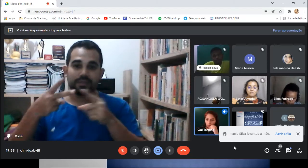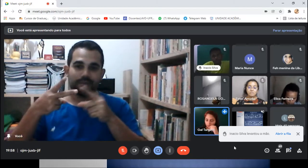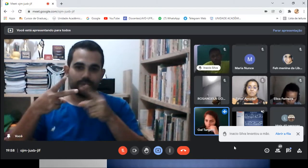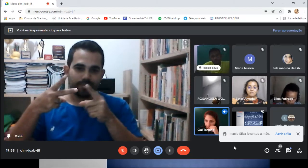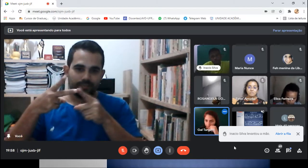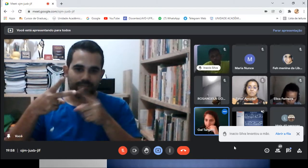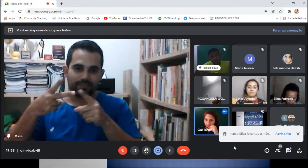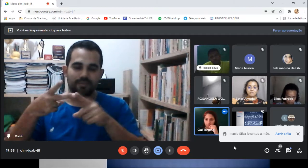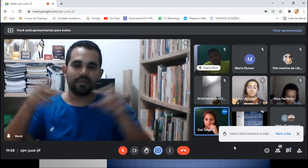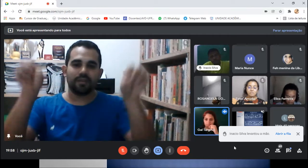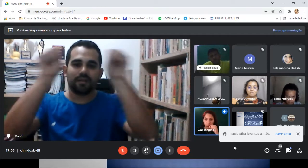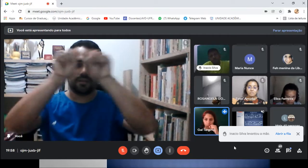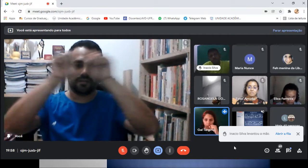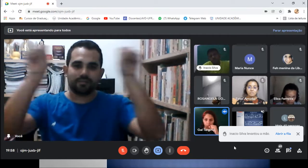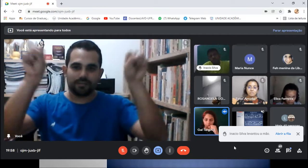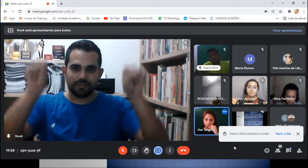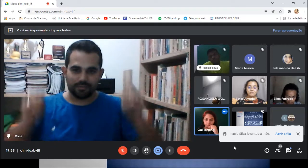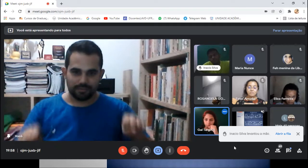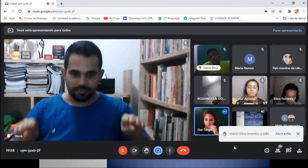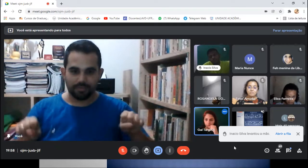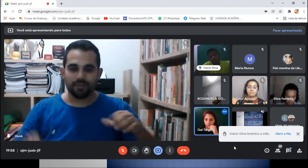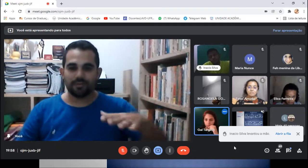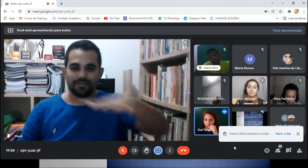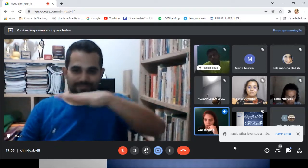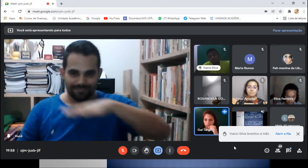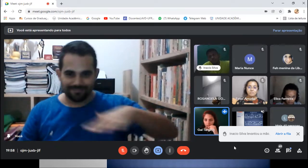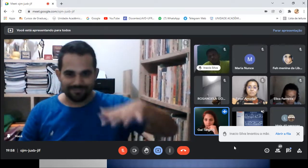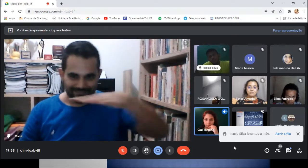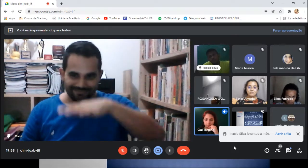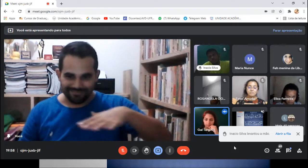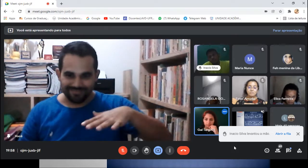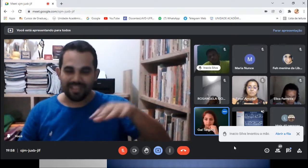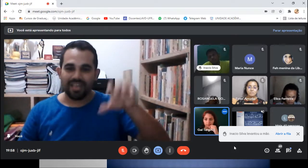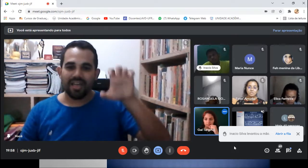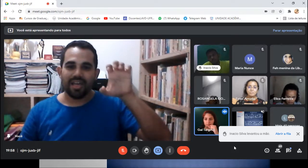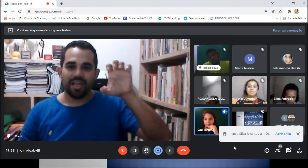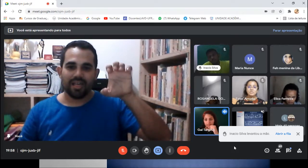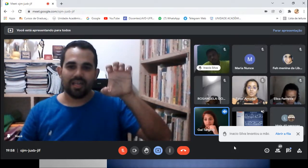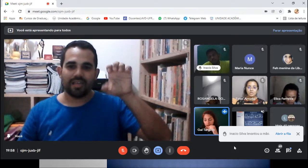articulatório. Segundo, o sistema espacial.